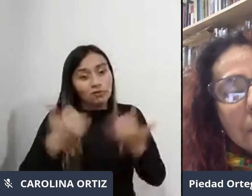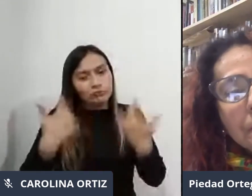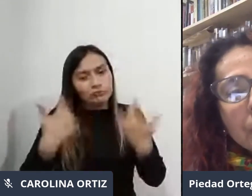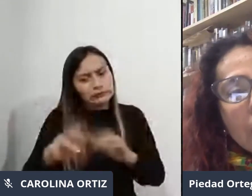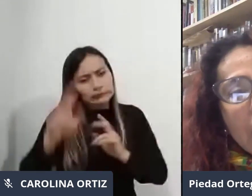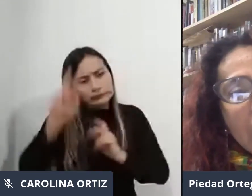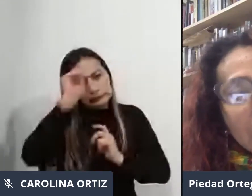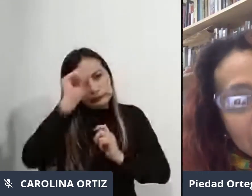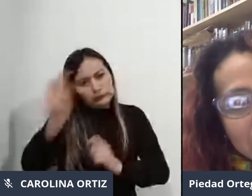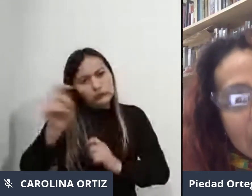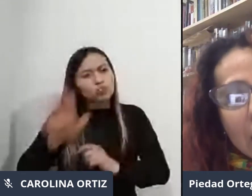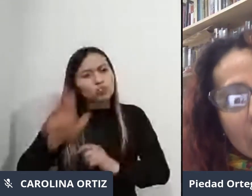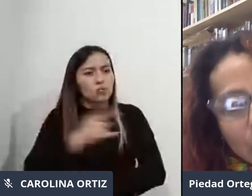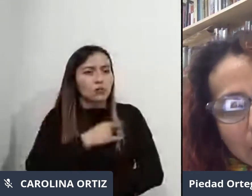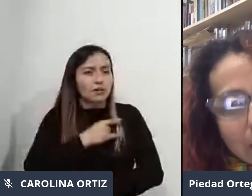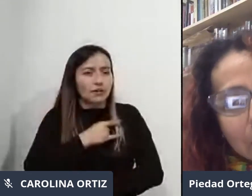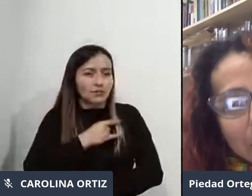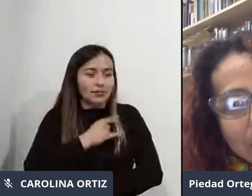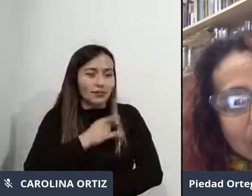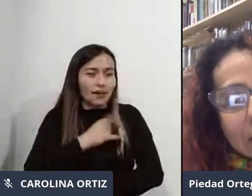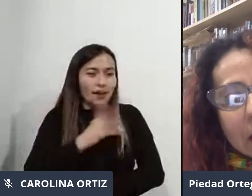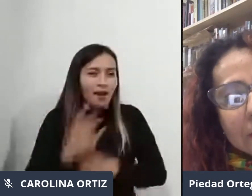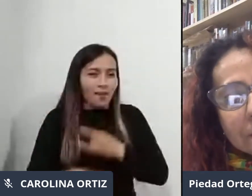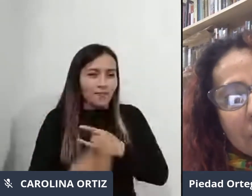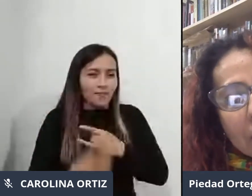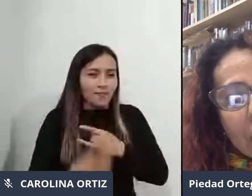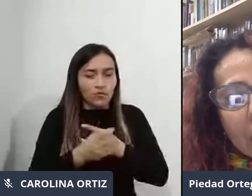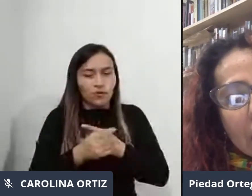importante a mi amiga, colega, maestra,